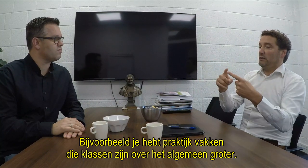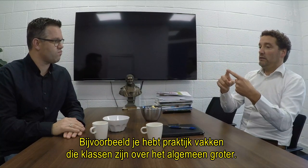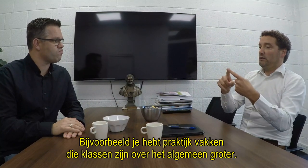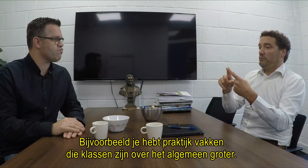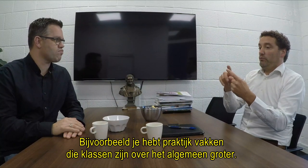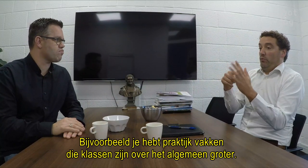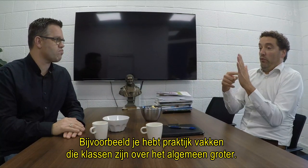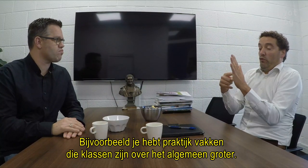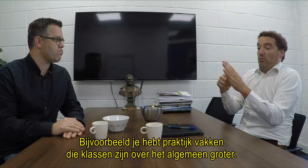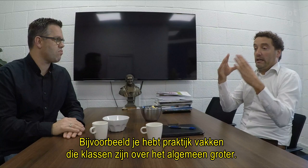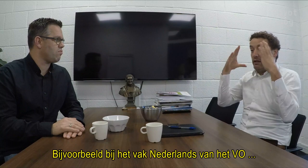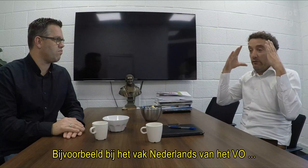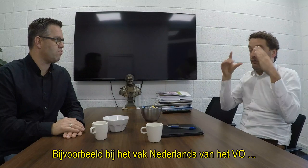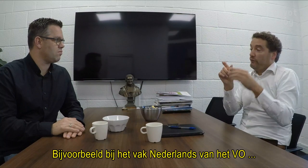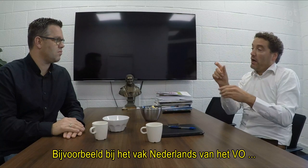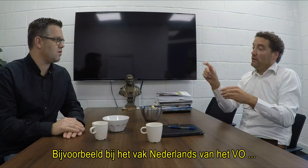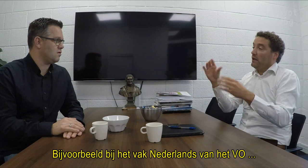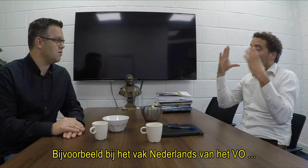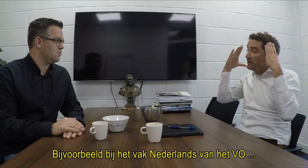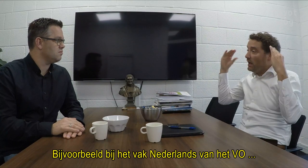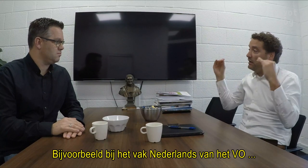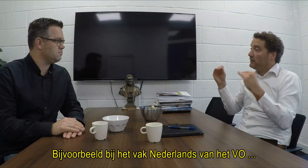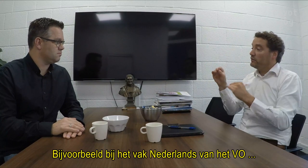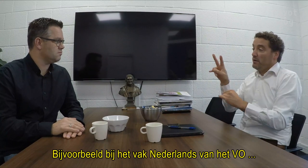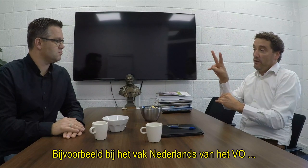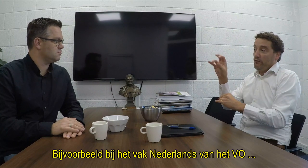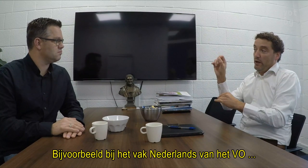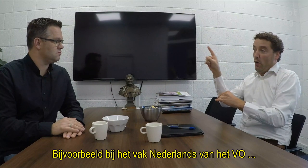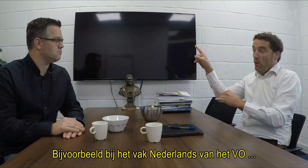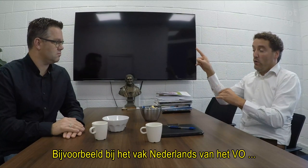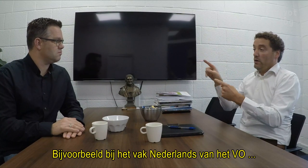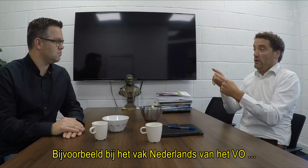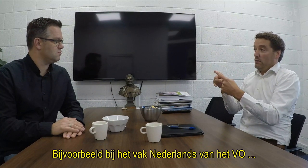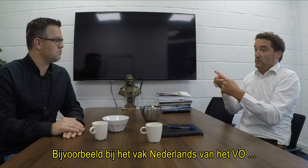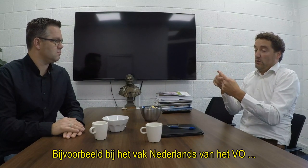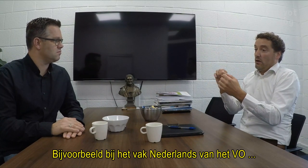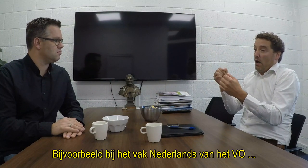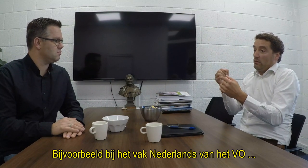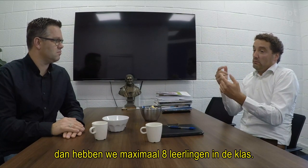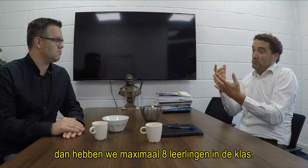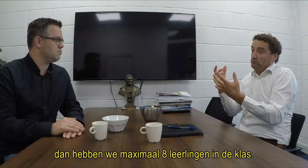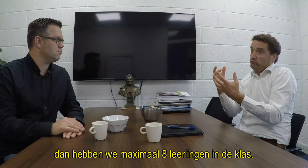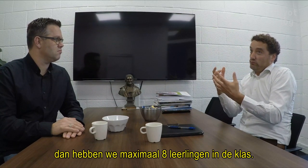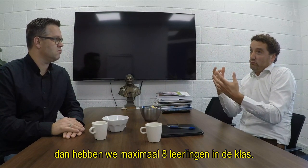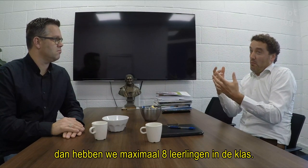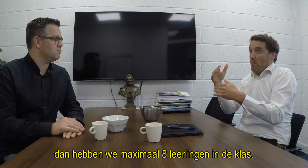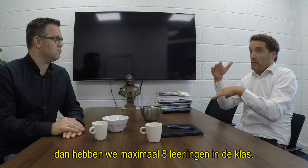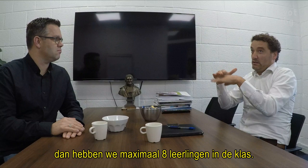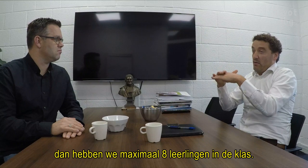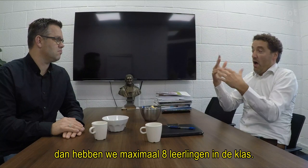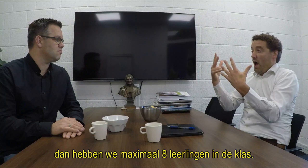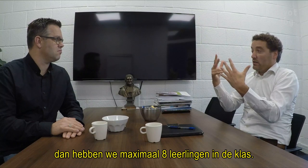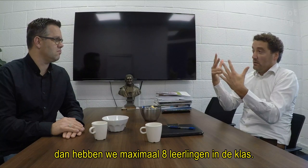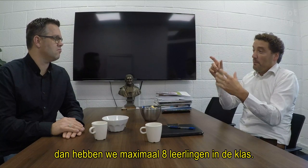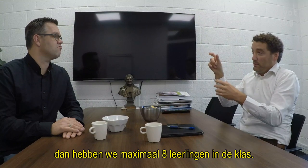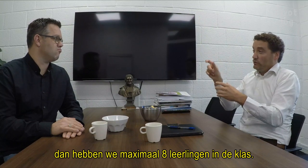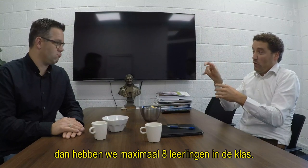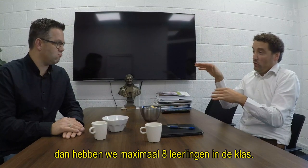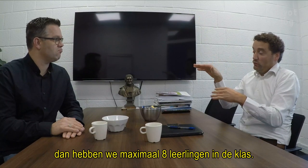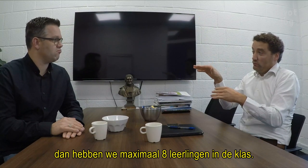algemeen groter. Bijvoorbeeld bij het vak Nederlands van het VO. Dan kan het maximaal 8 leerlingen